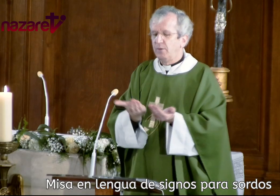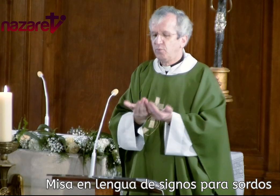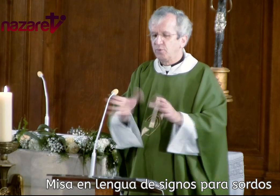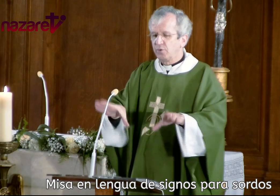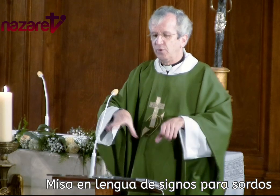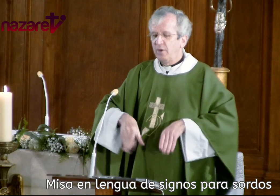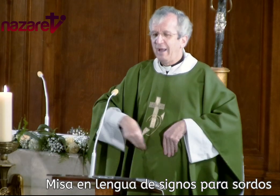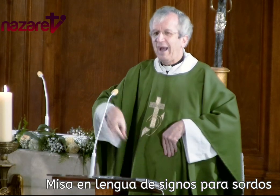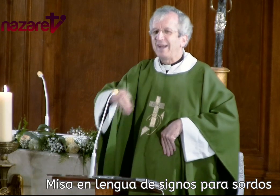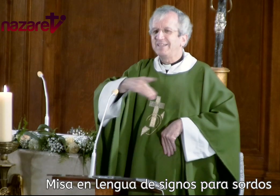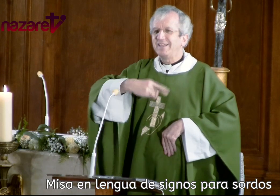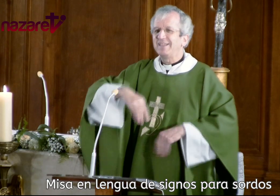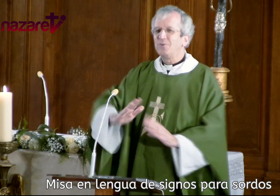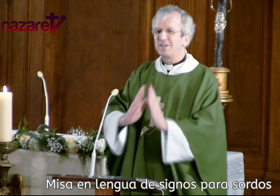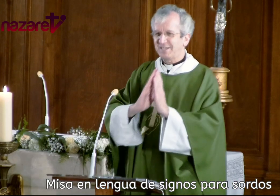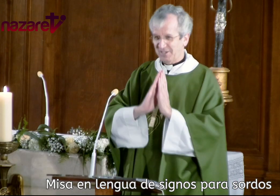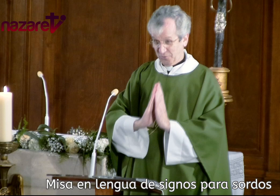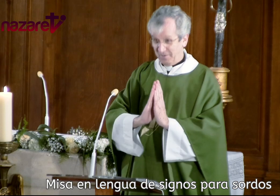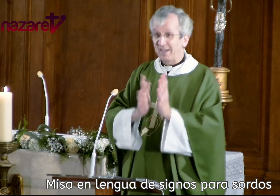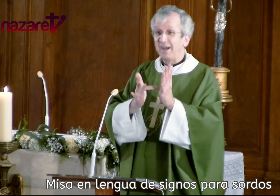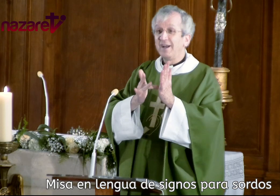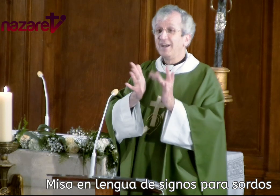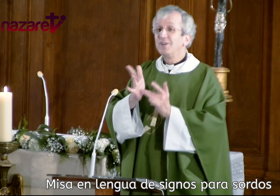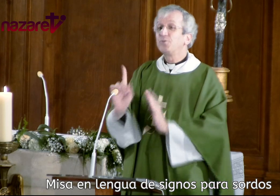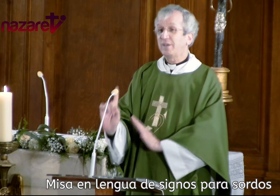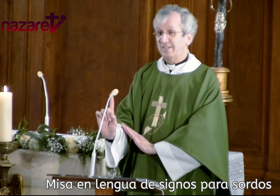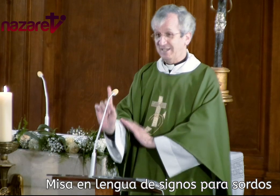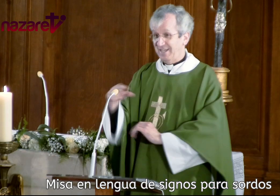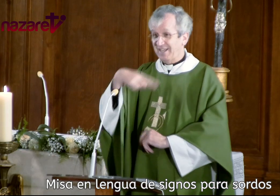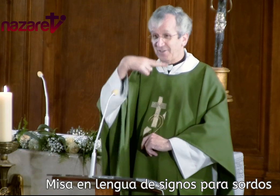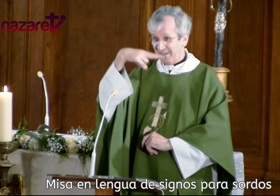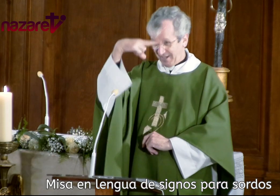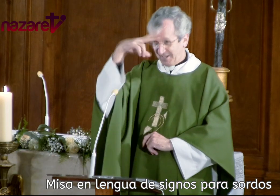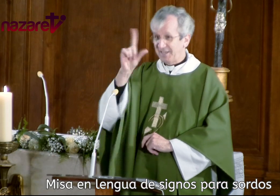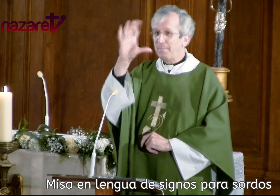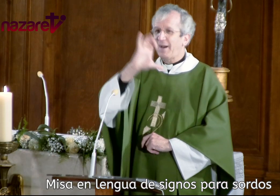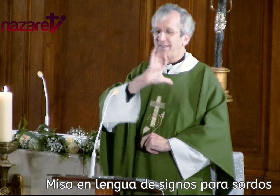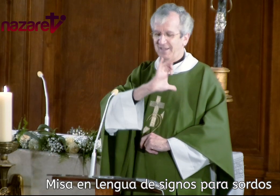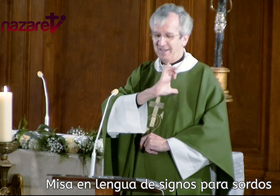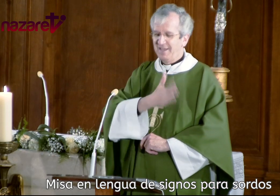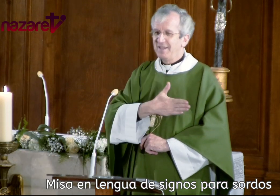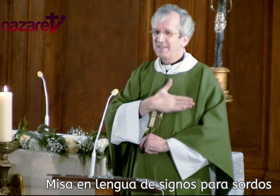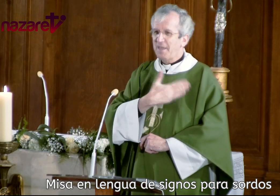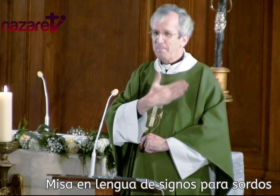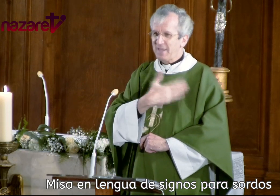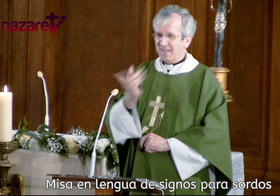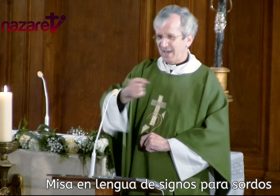mundo atiende nuestra súplica tú que estás sentado a la derecha del padre ten piedad de